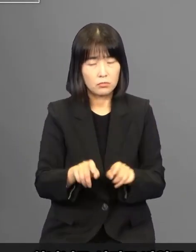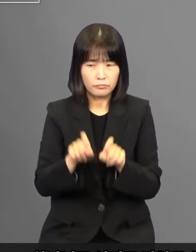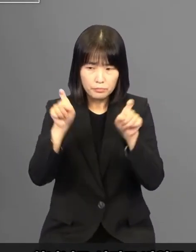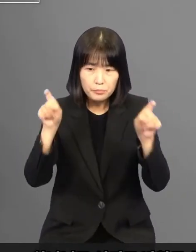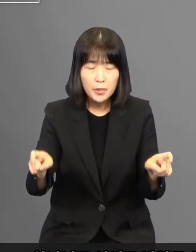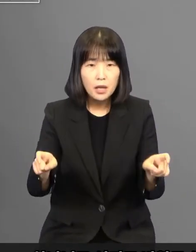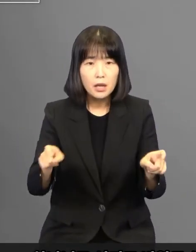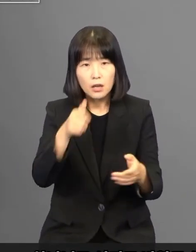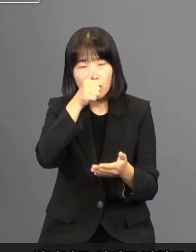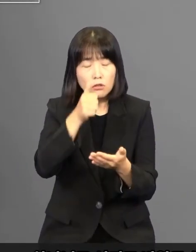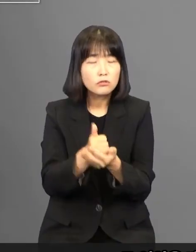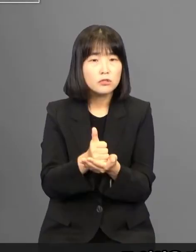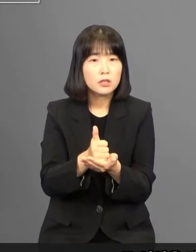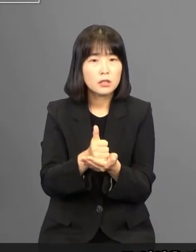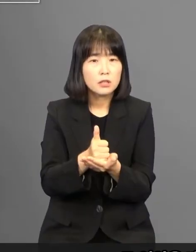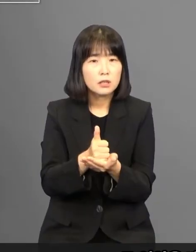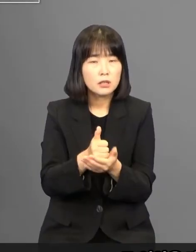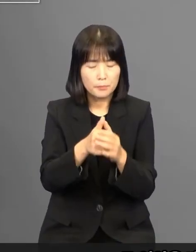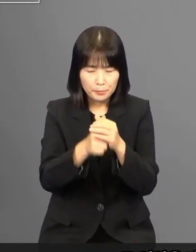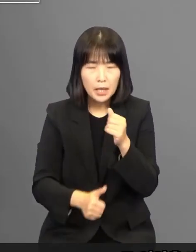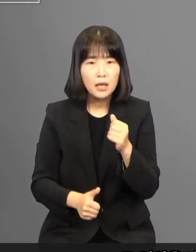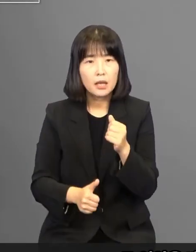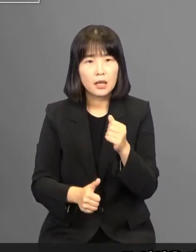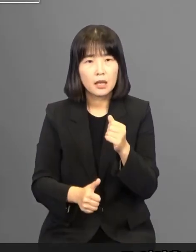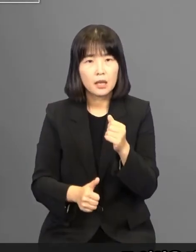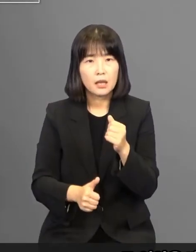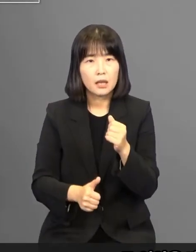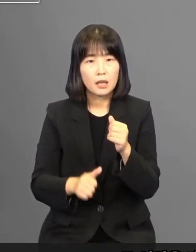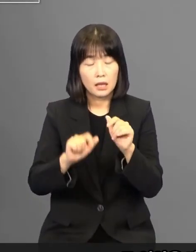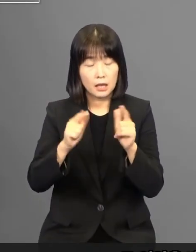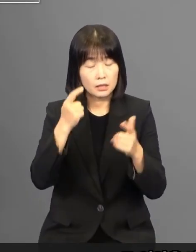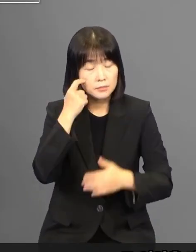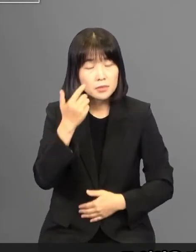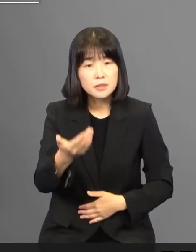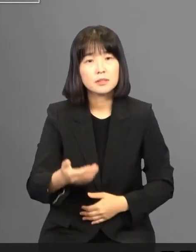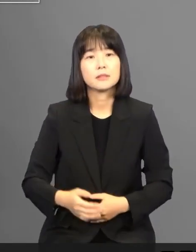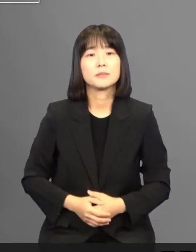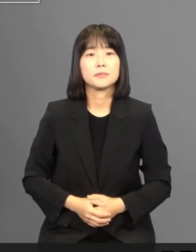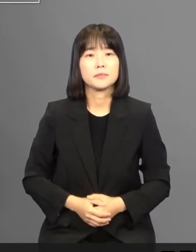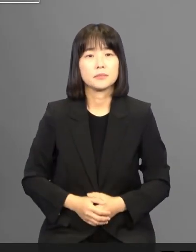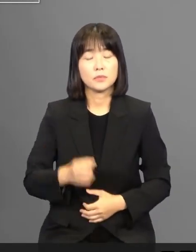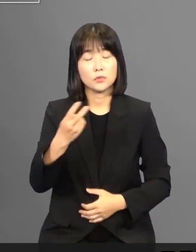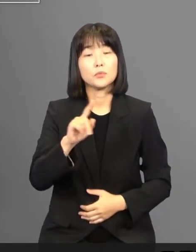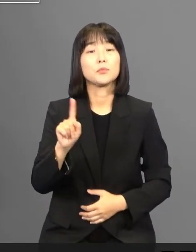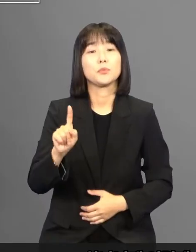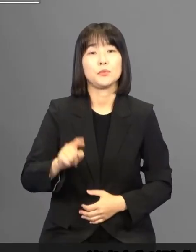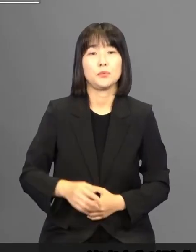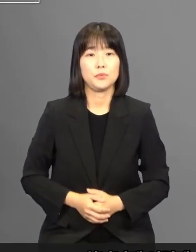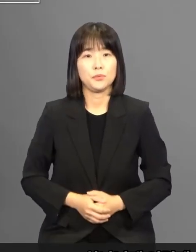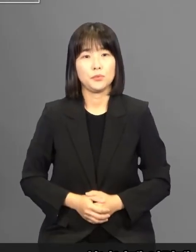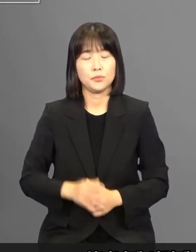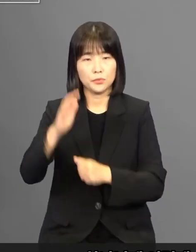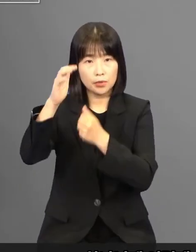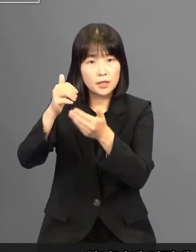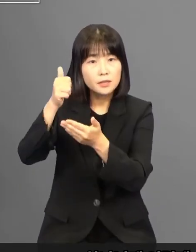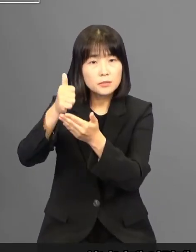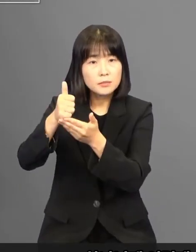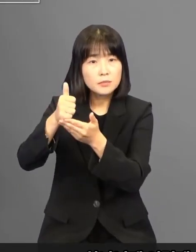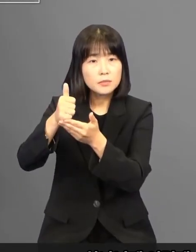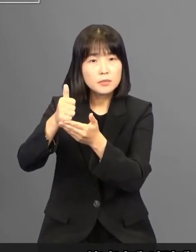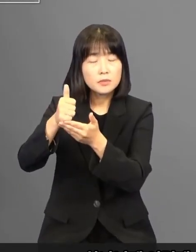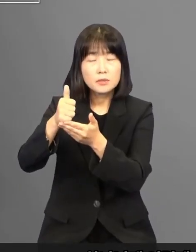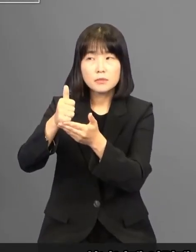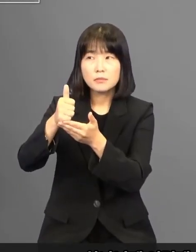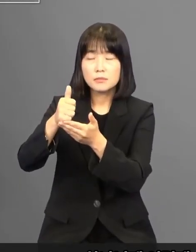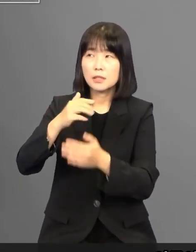혹시 빠져서 그 언약을 깨고 있지는 않습니까? 또 무엇이 있을까요? 하나님께 이렇게 서원